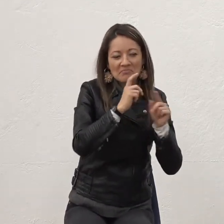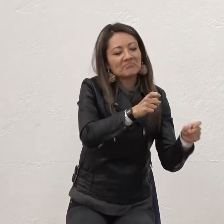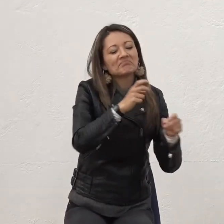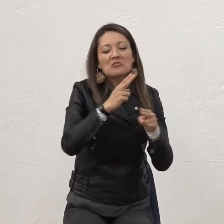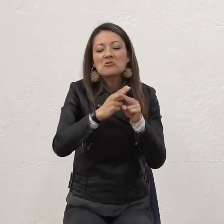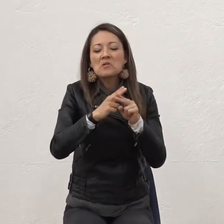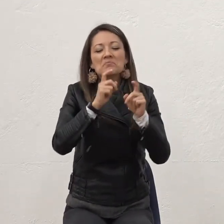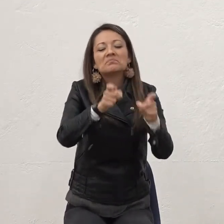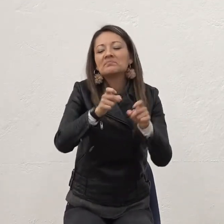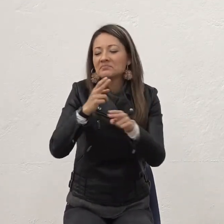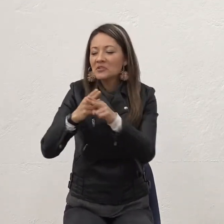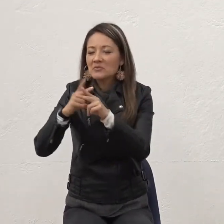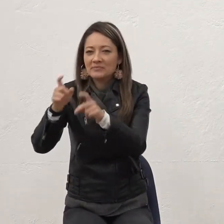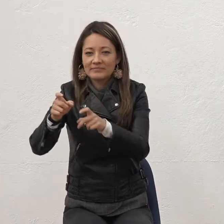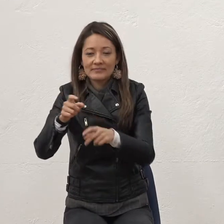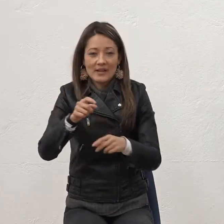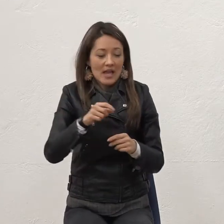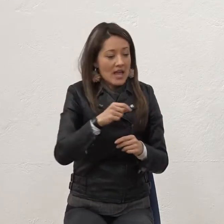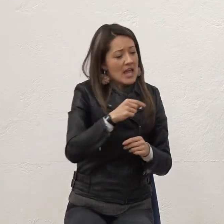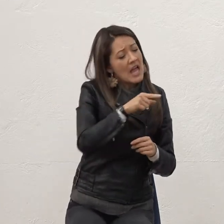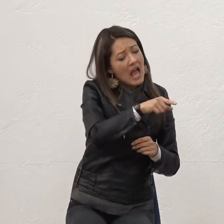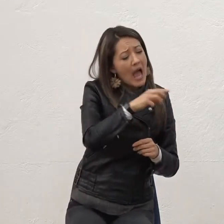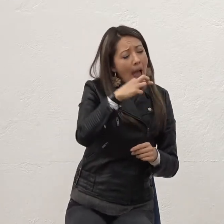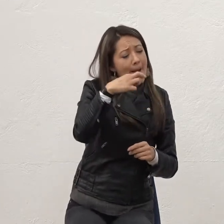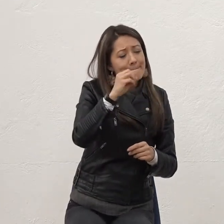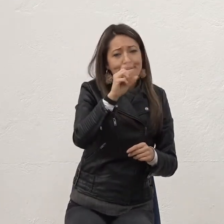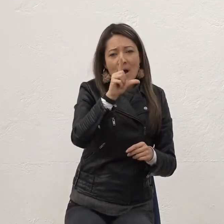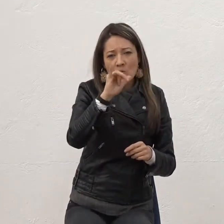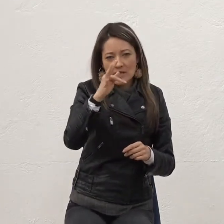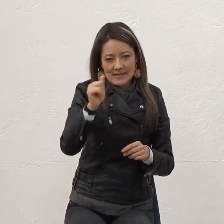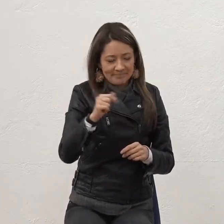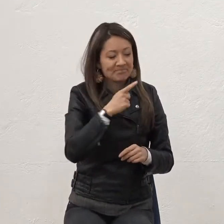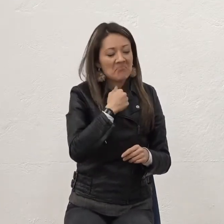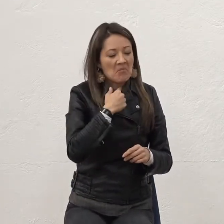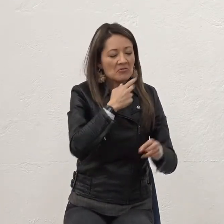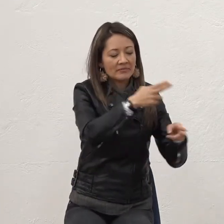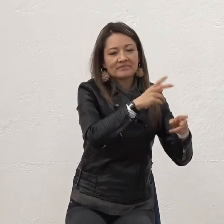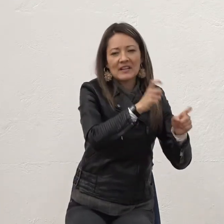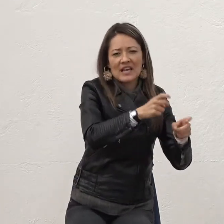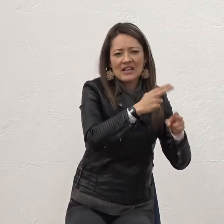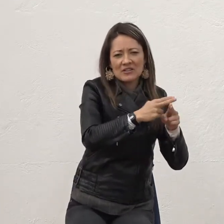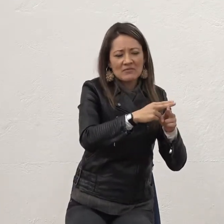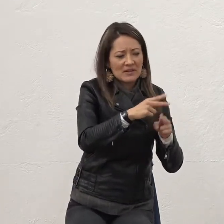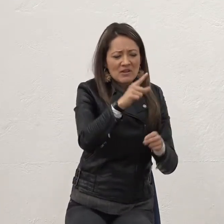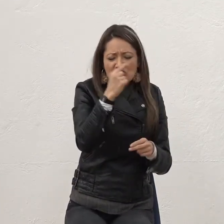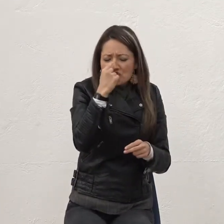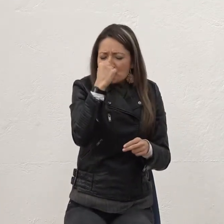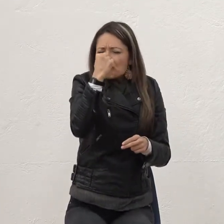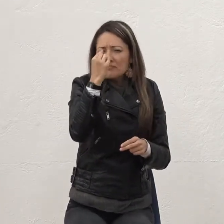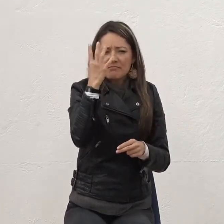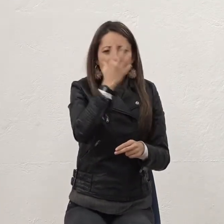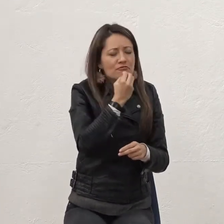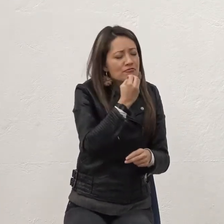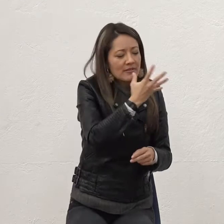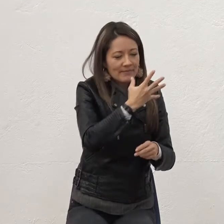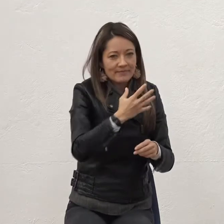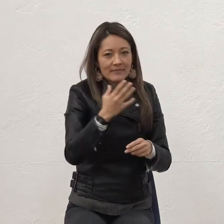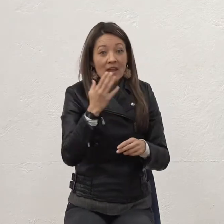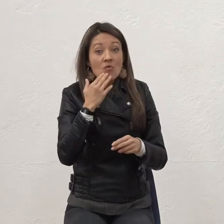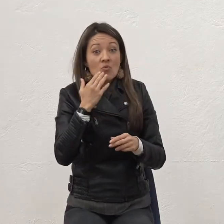nombres. Le vamos a colocar Paolita. Y bueno, ella mire esa nariz tan linda. Y